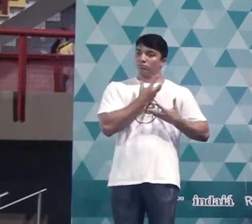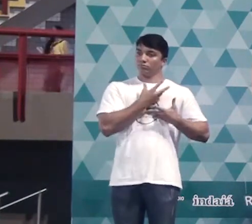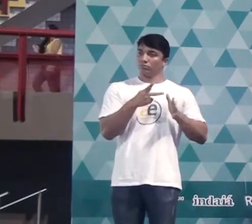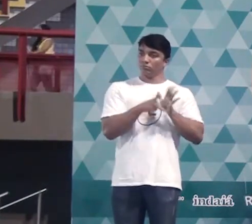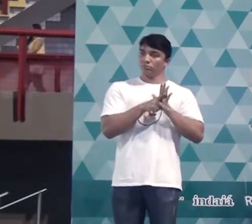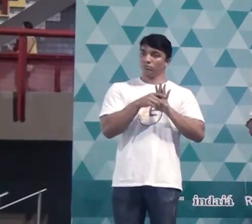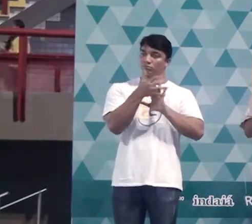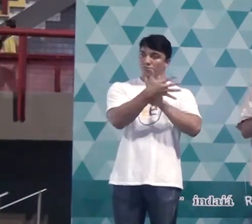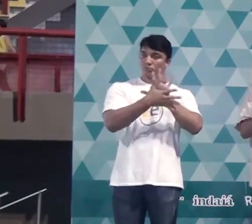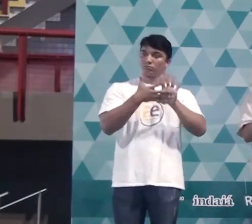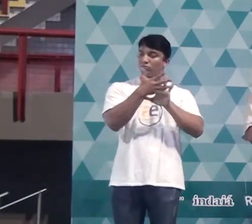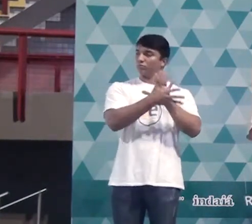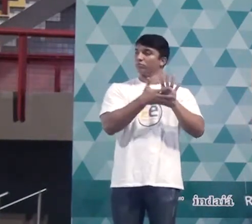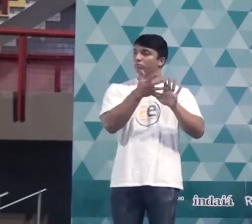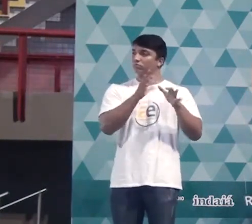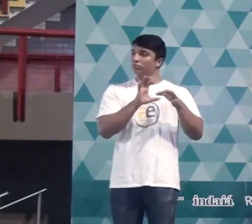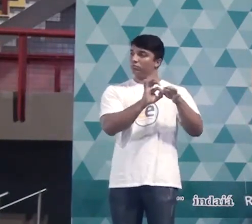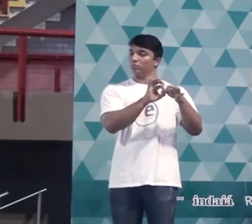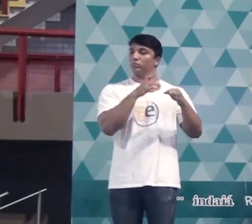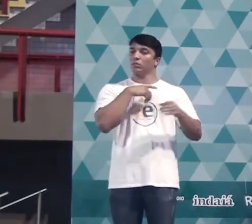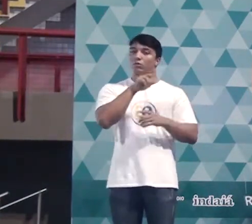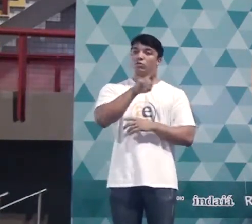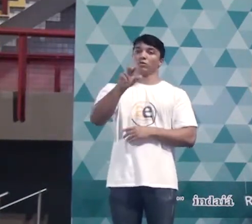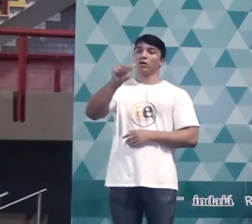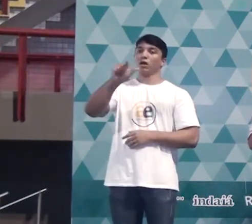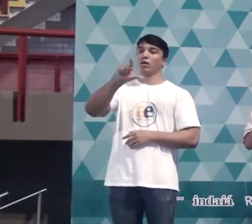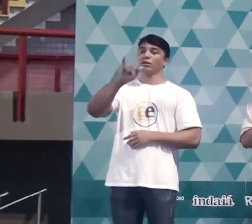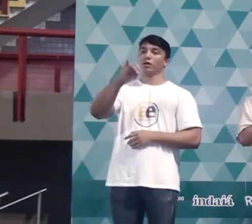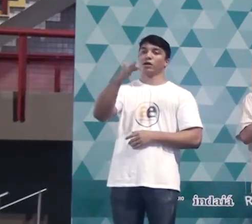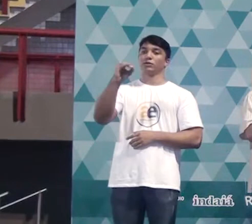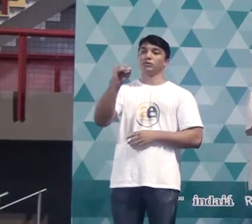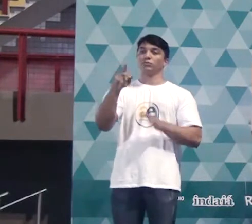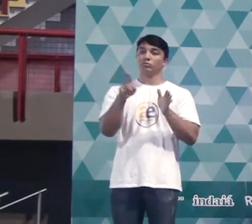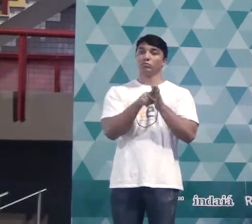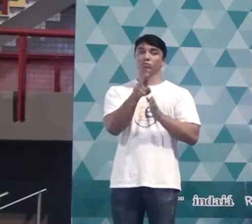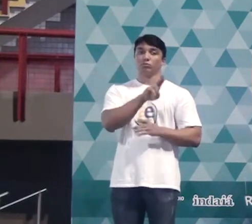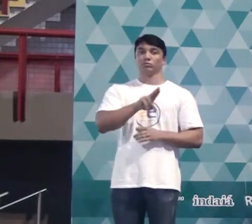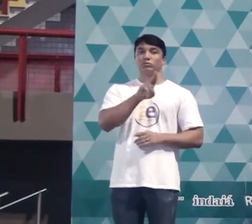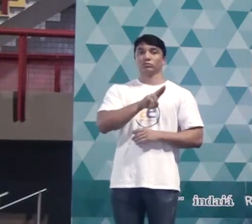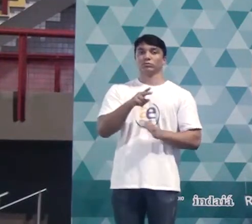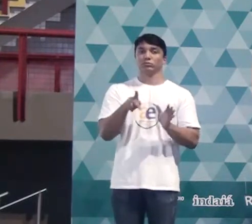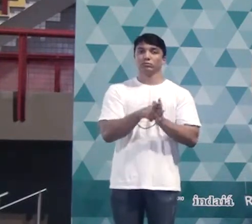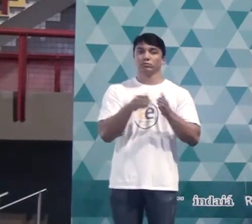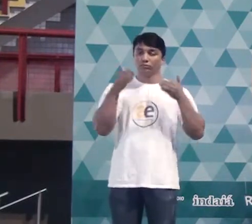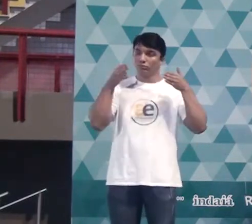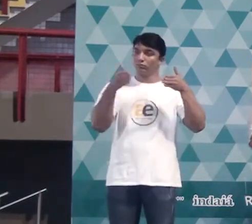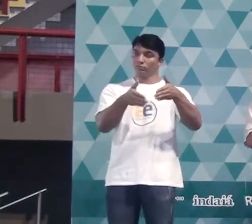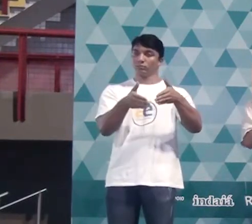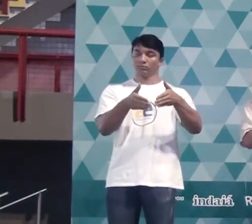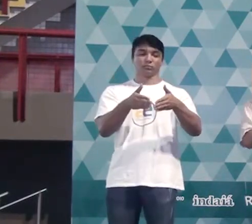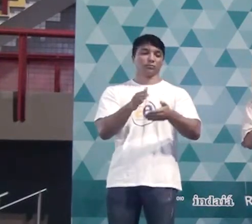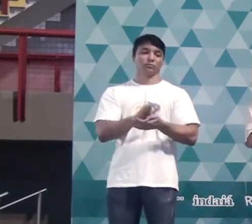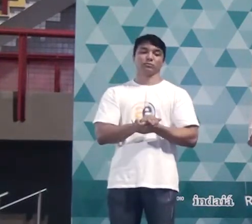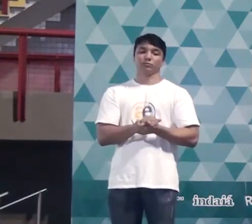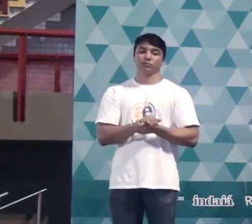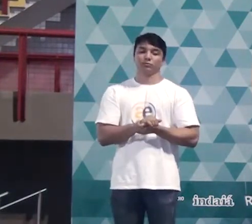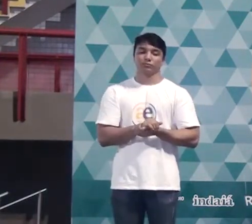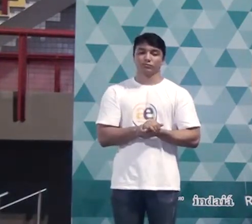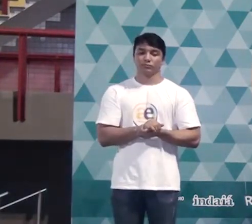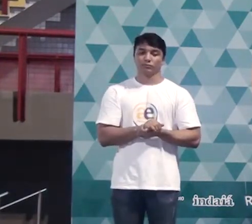texto. Importantíssima. A aliteração é só um dos recursos sonoros aplicados no